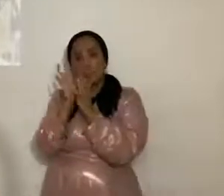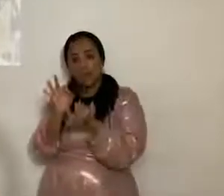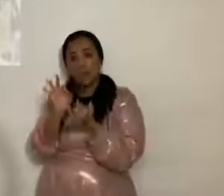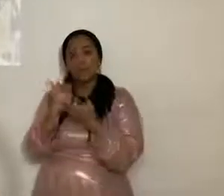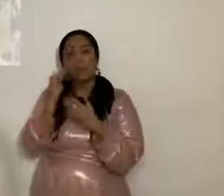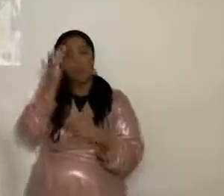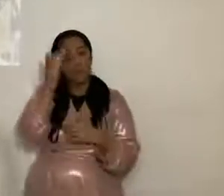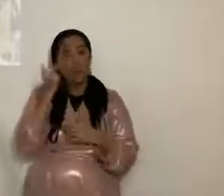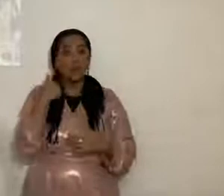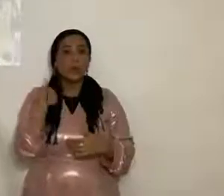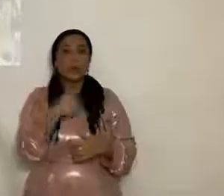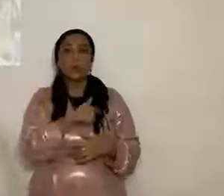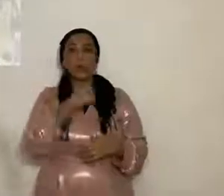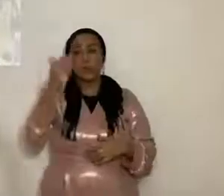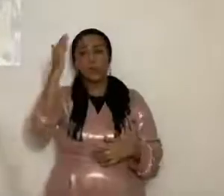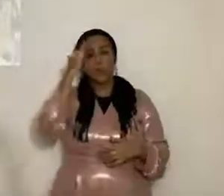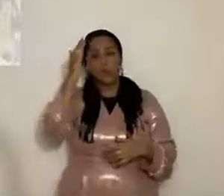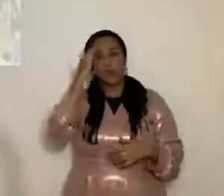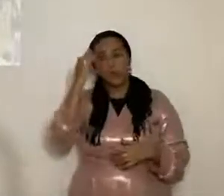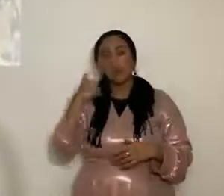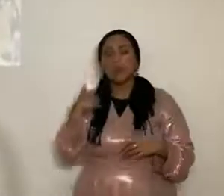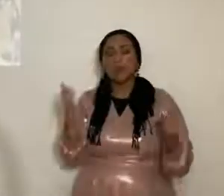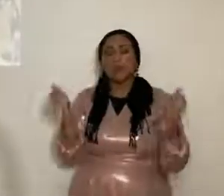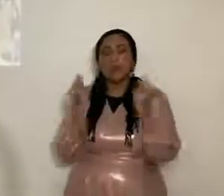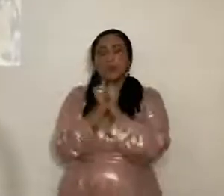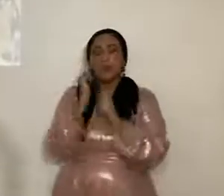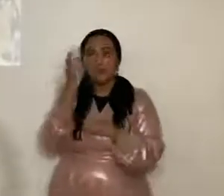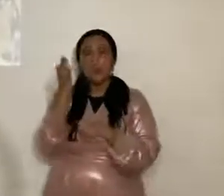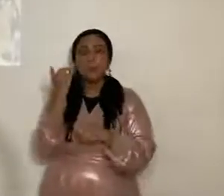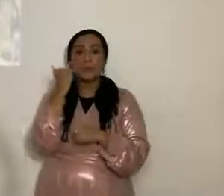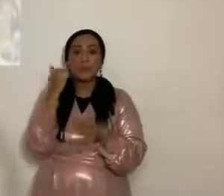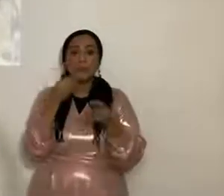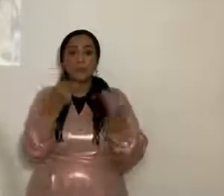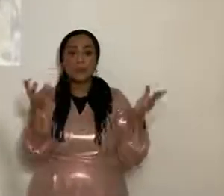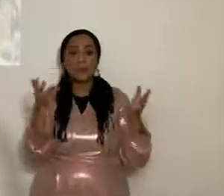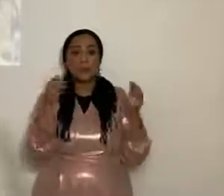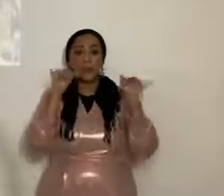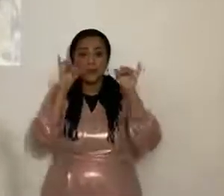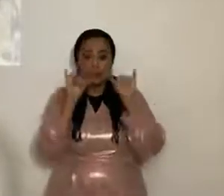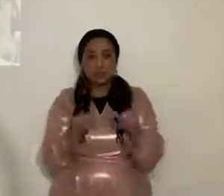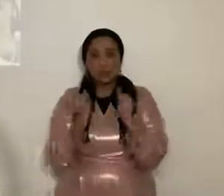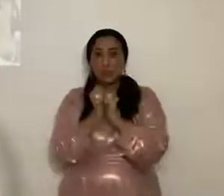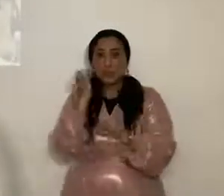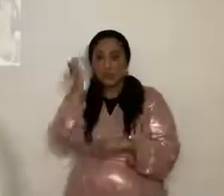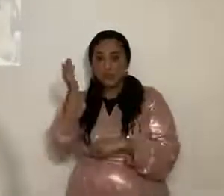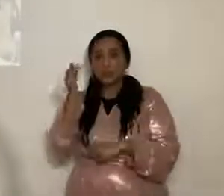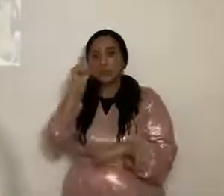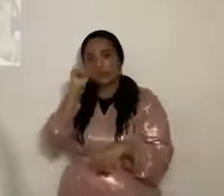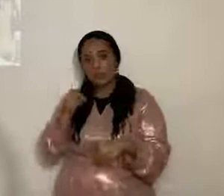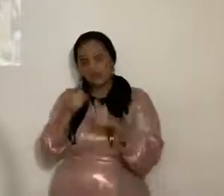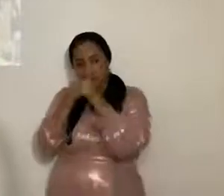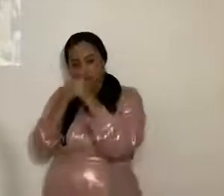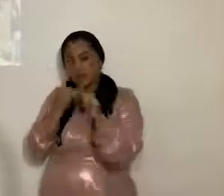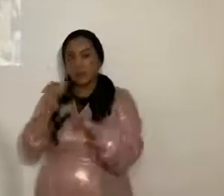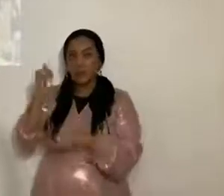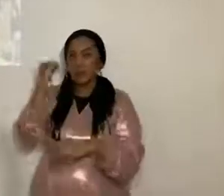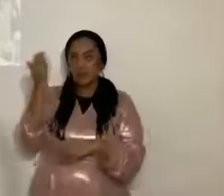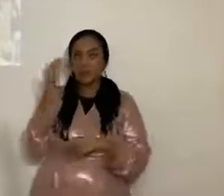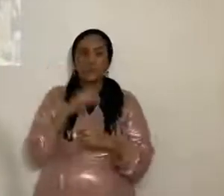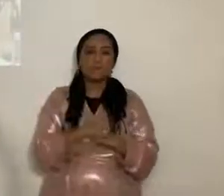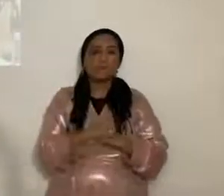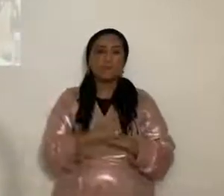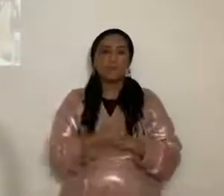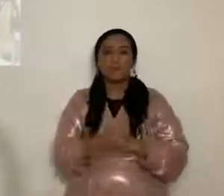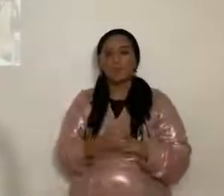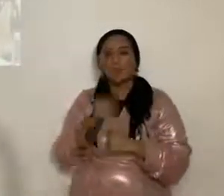Por esto sabemos que estamos en él. El que dice que permanece en él debe andar como él anduvo.